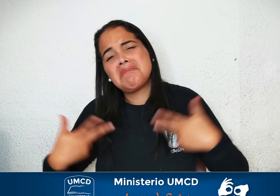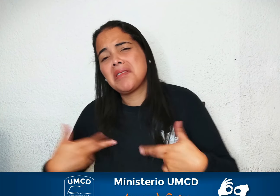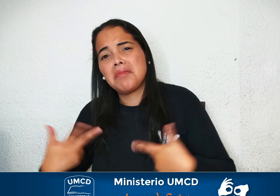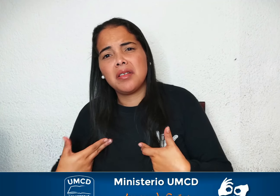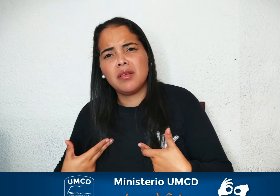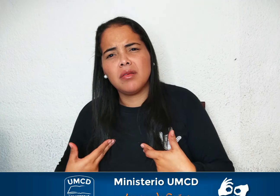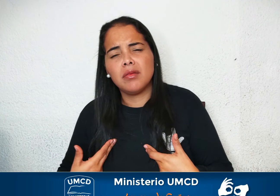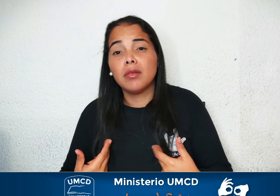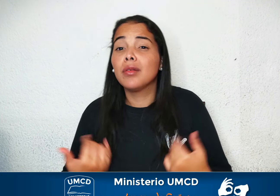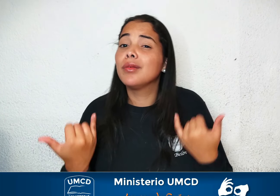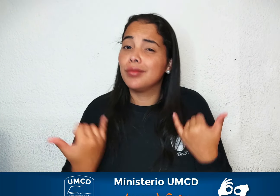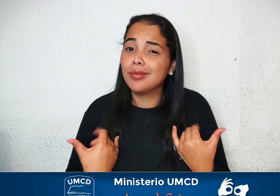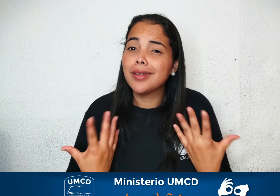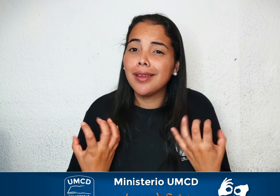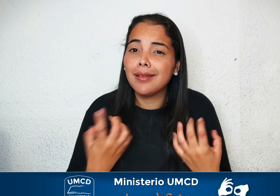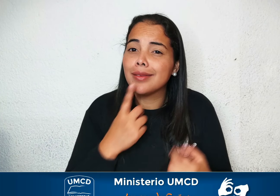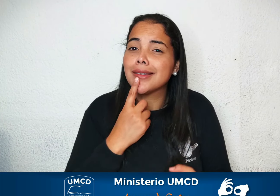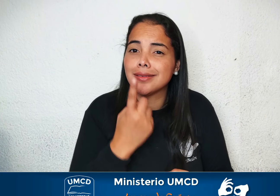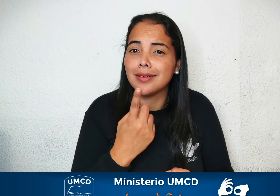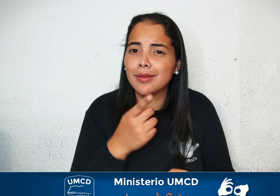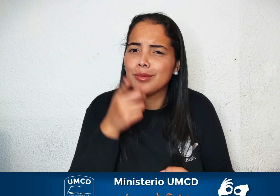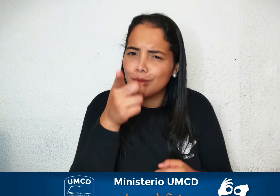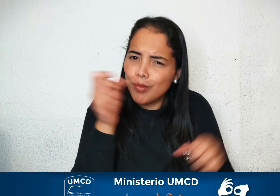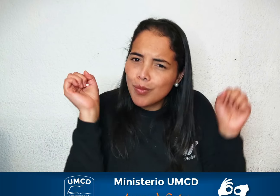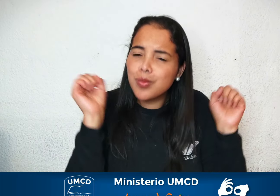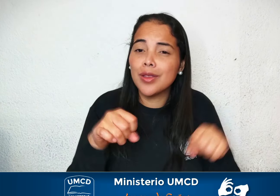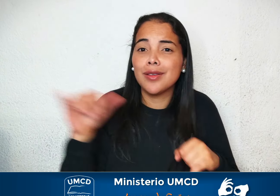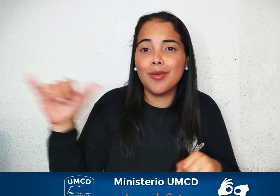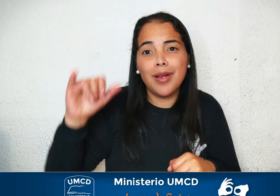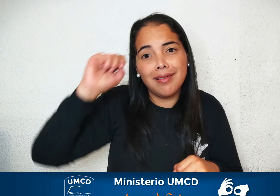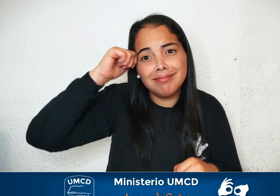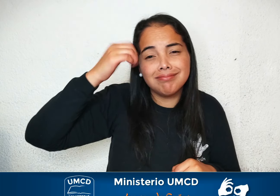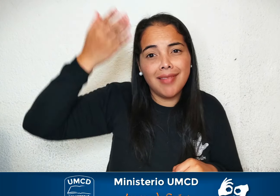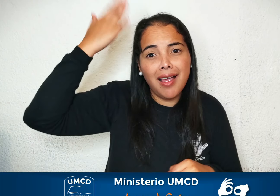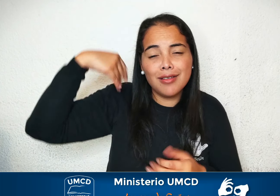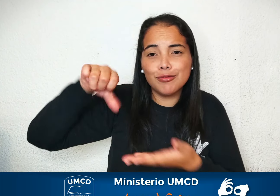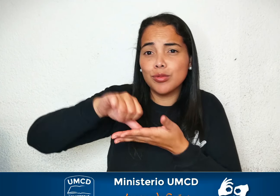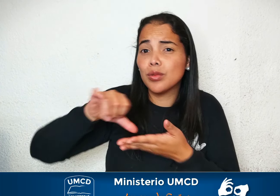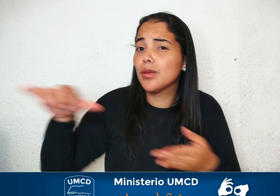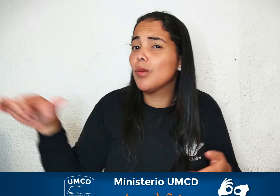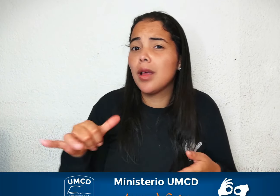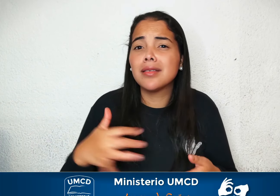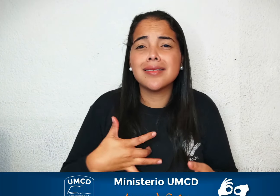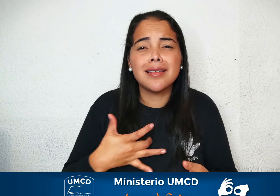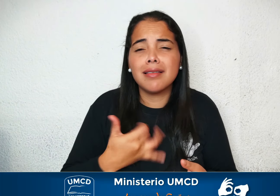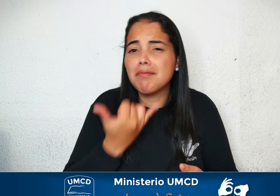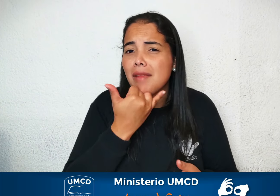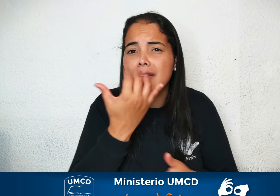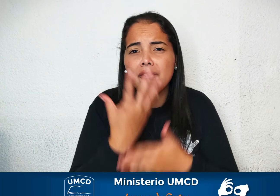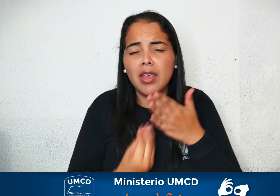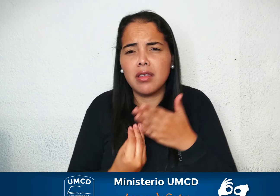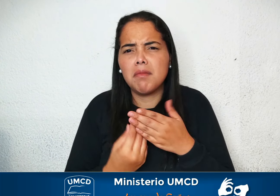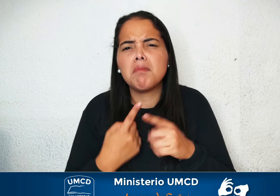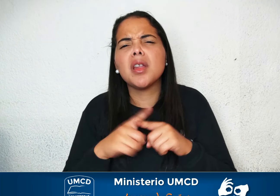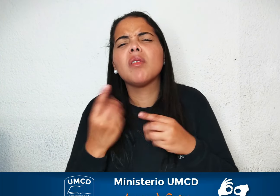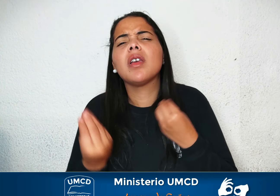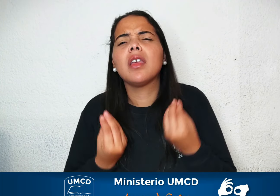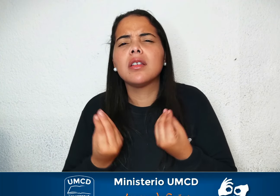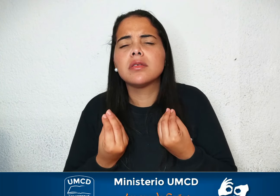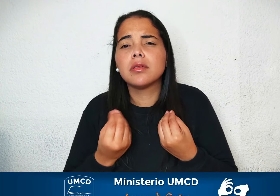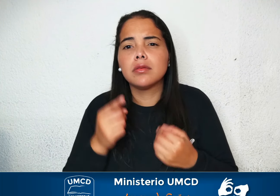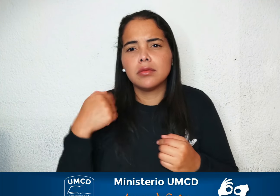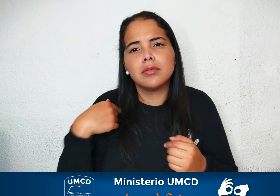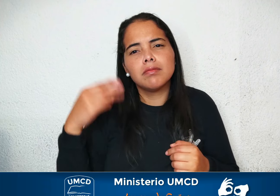Dios? ¿Les puedo decir algo? El pueblo de Israel vivió lo mismo. ¿Qué es lo que hicieron